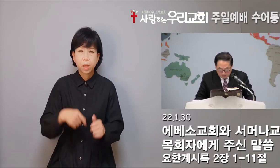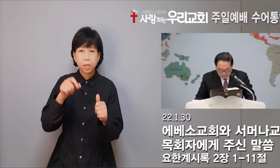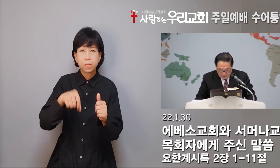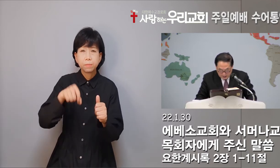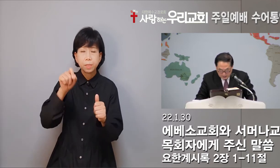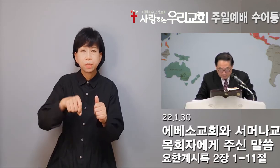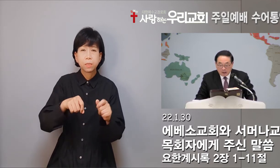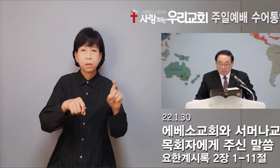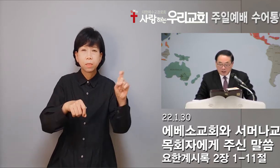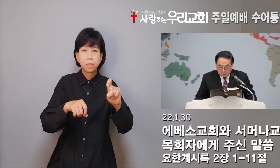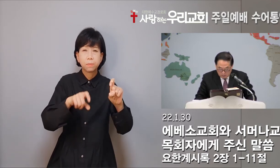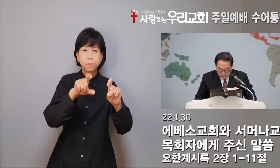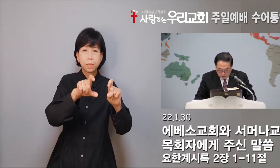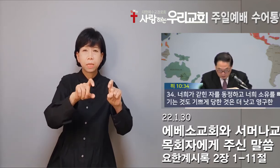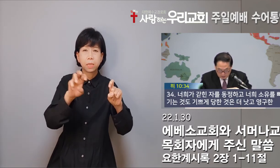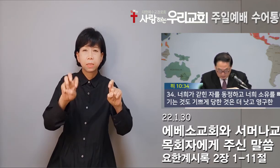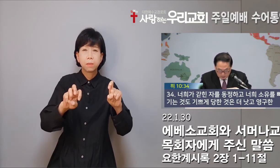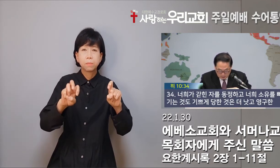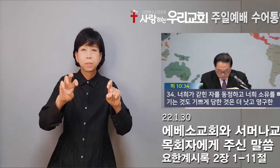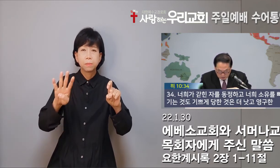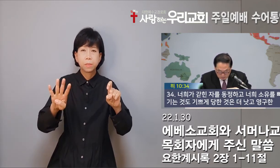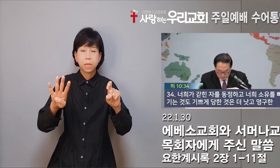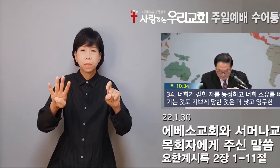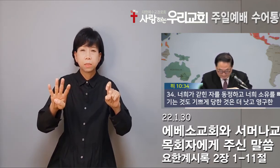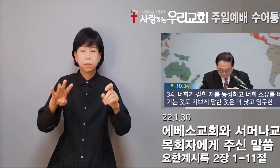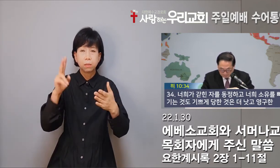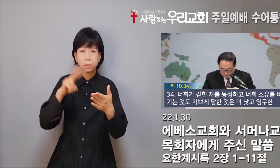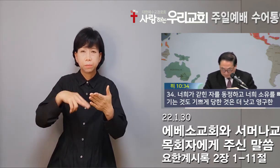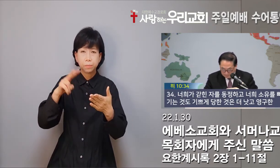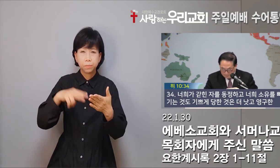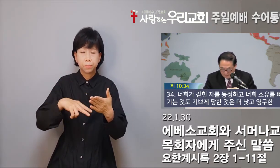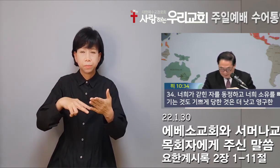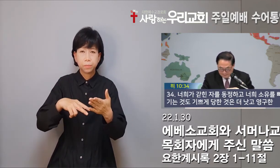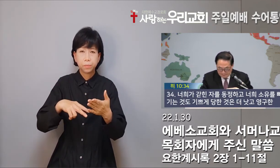히브리서 10장 34절도 계속해서 읽어보겠습니다.